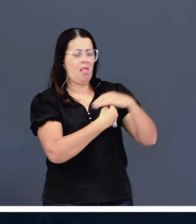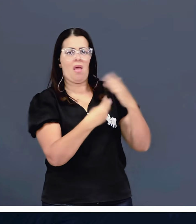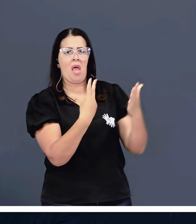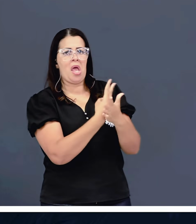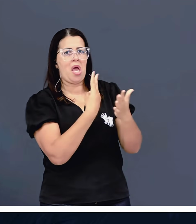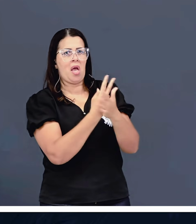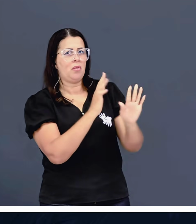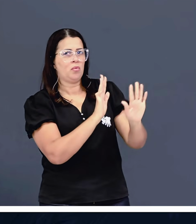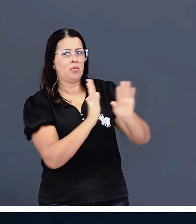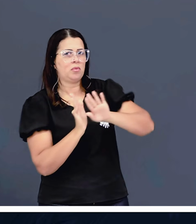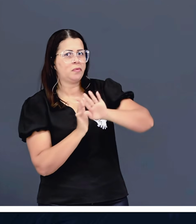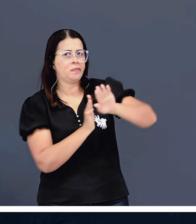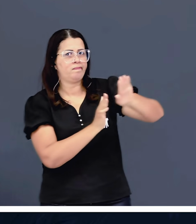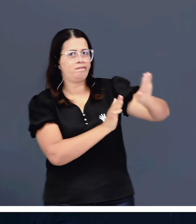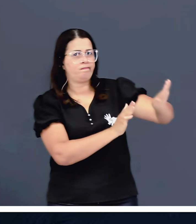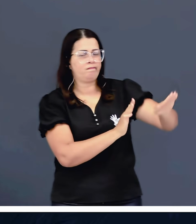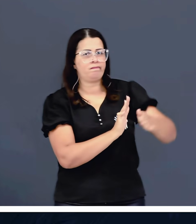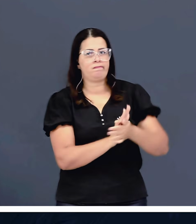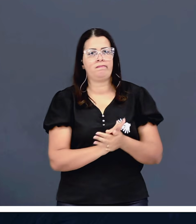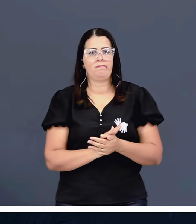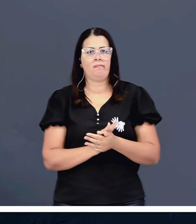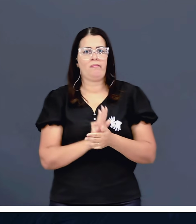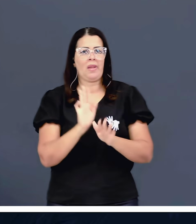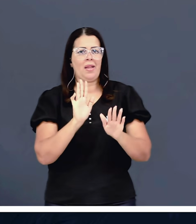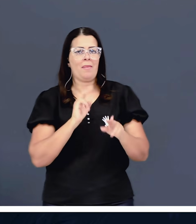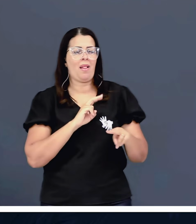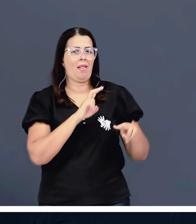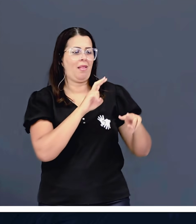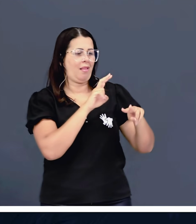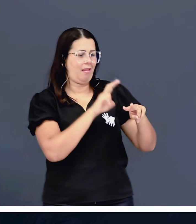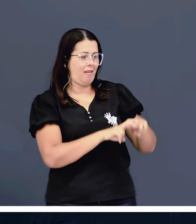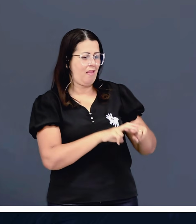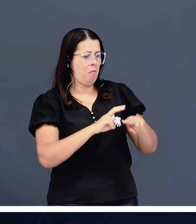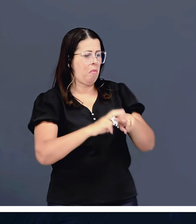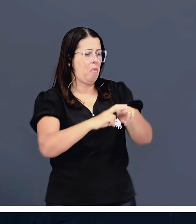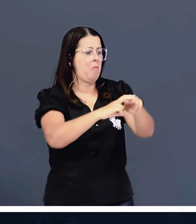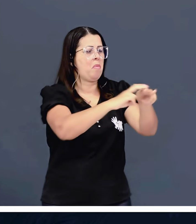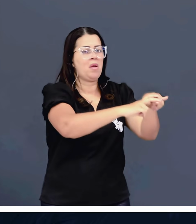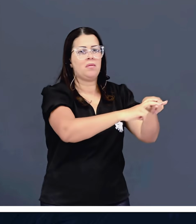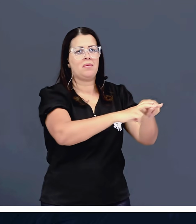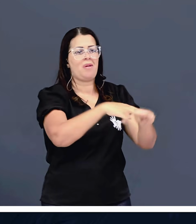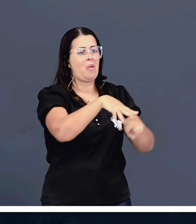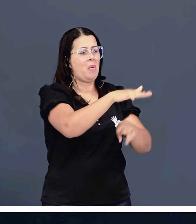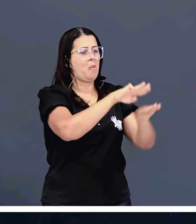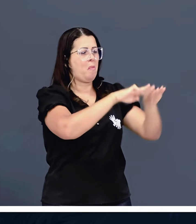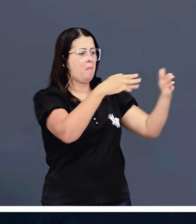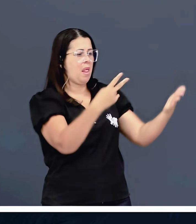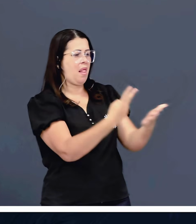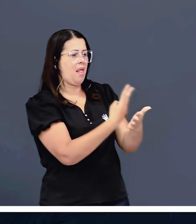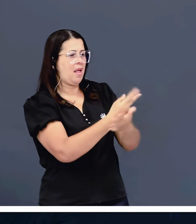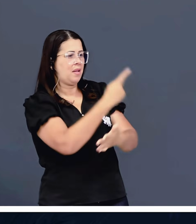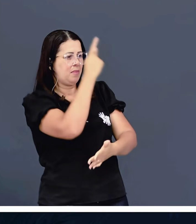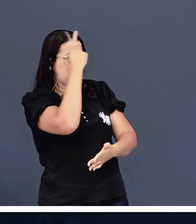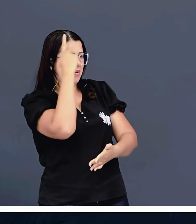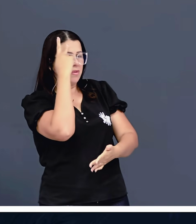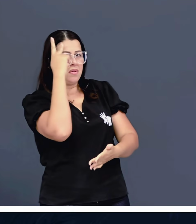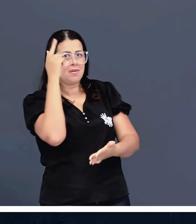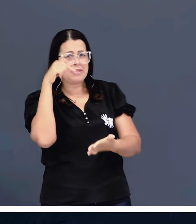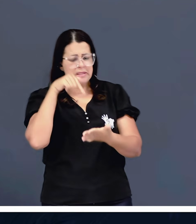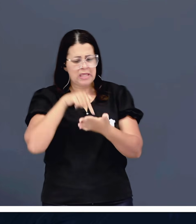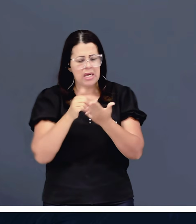errados, nem andar sentado às mesas erradas. É isso que está aqui